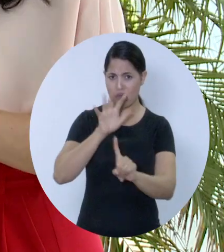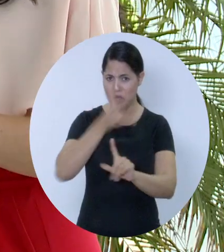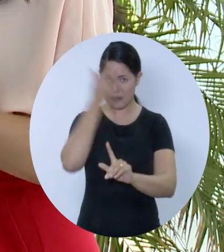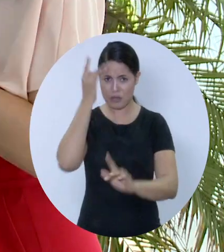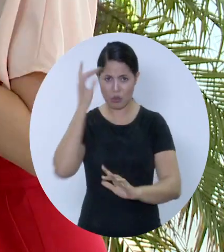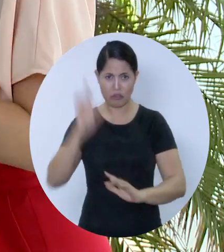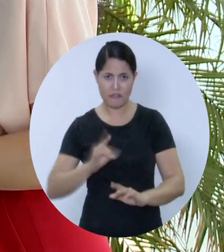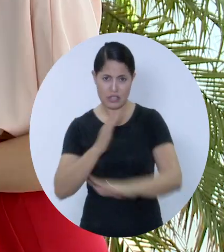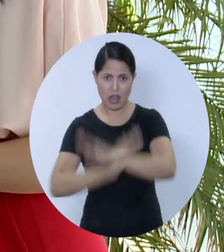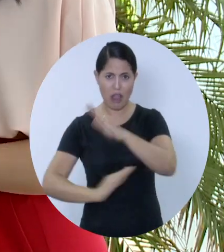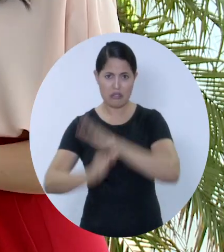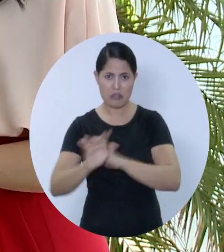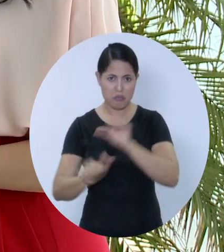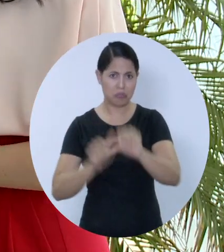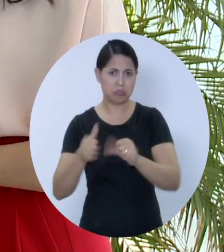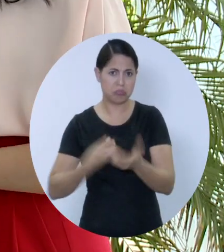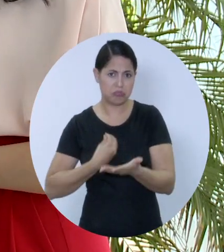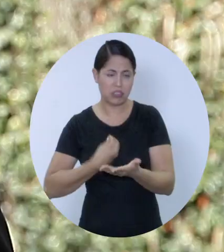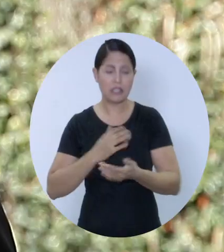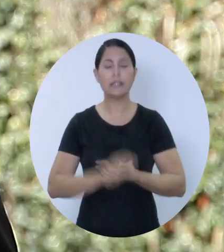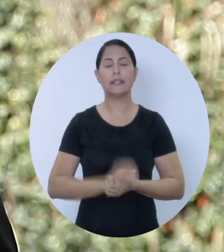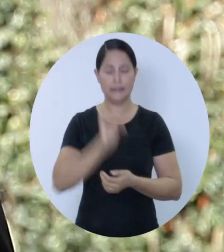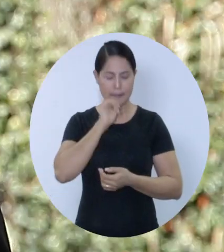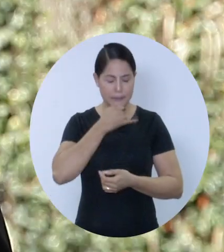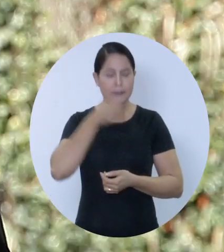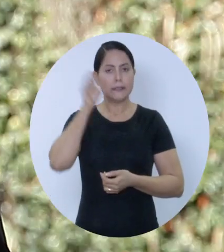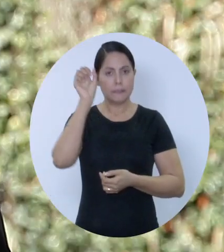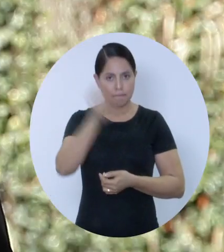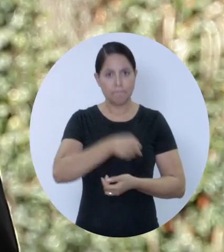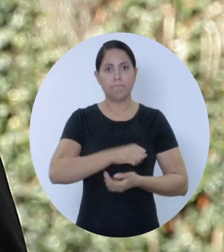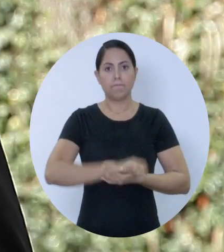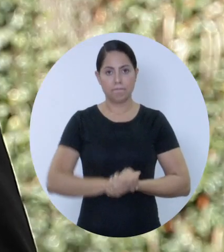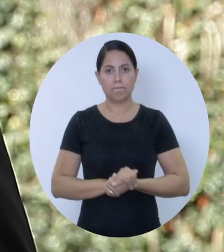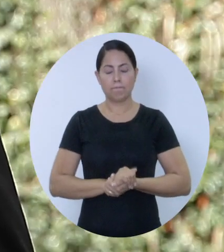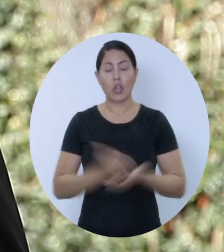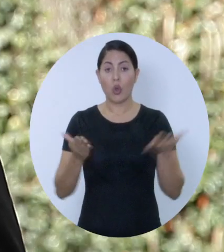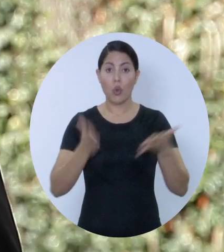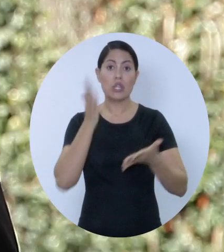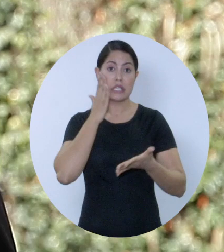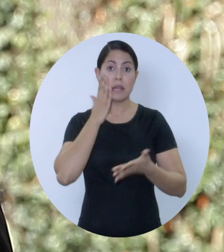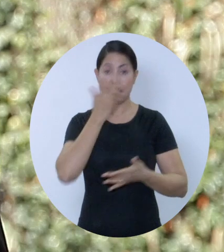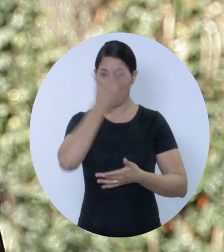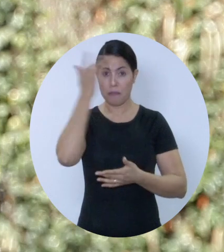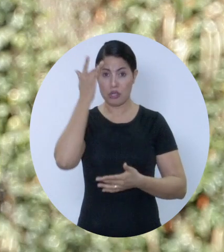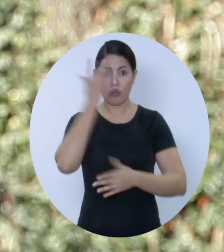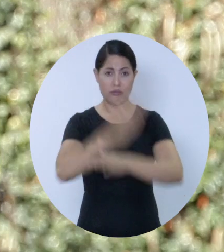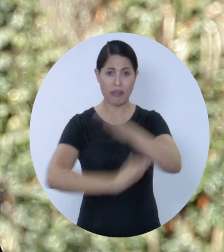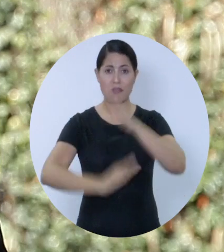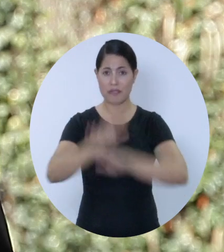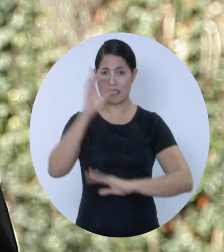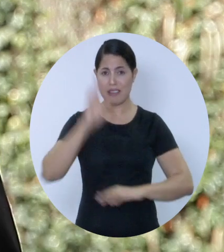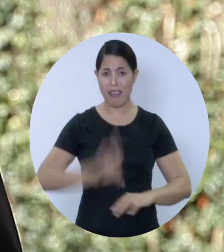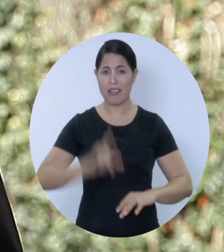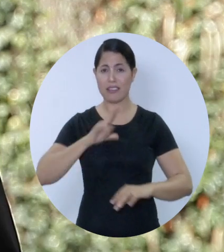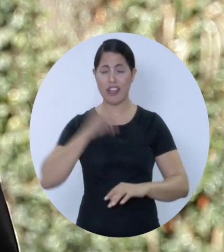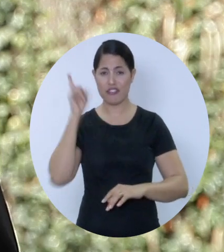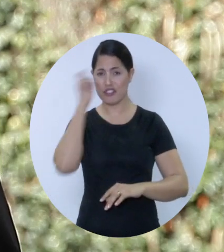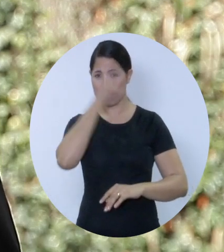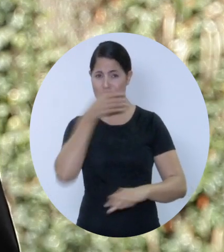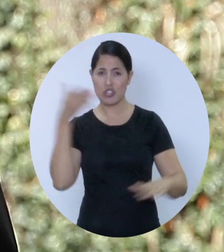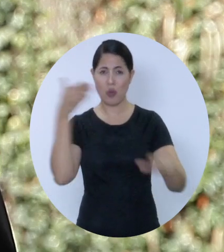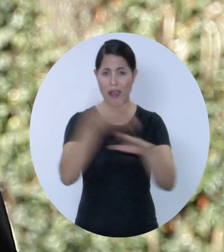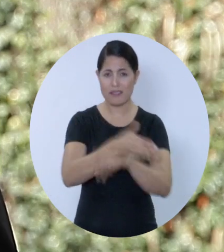Joelson, afetou de alguma forma as pessoas com deficiência? Afeta e muito. Lamentavelmente, as pessoas com deficiência, todos nós sabemos, têm uma